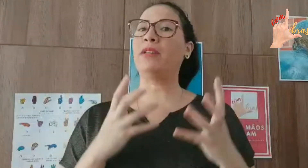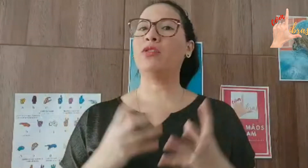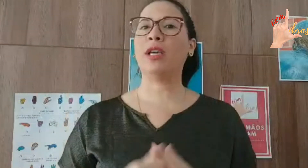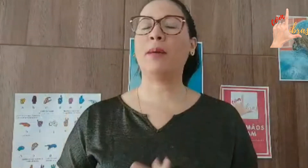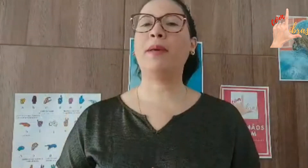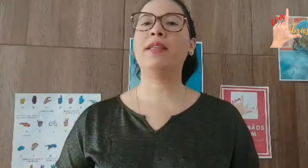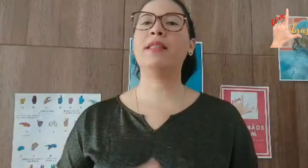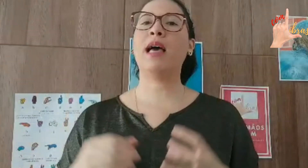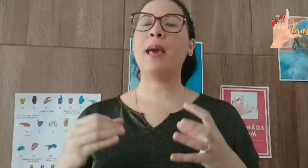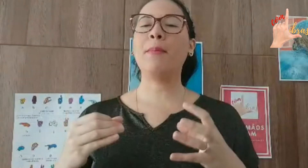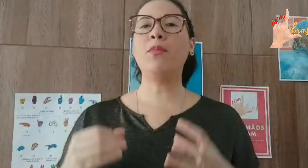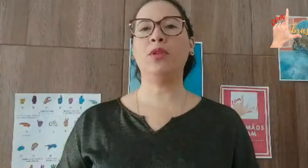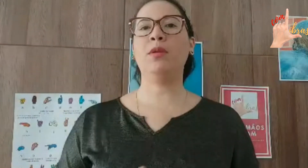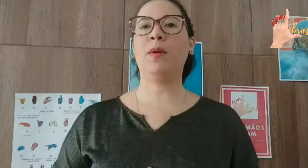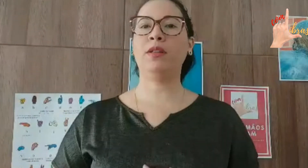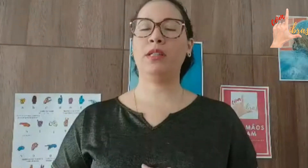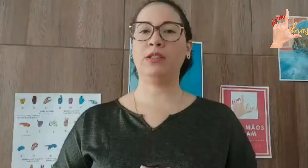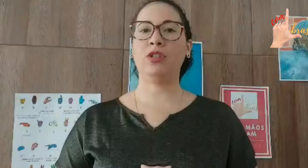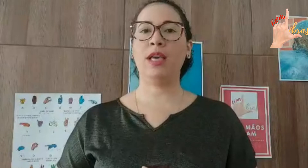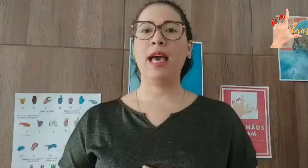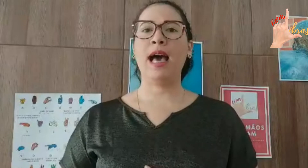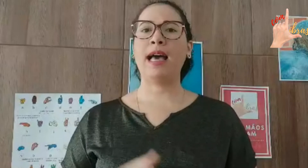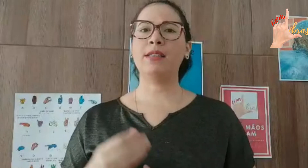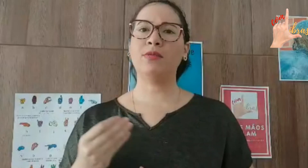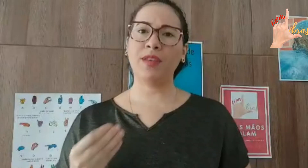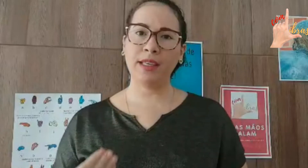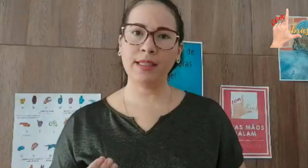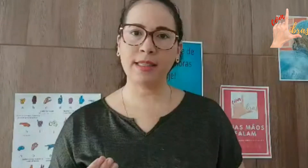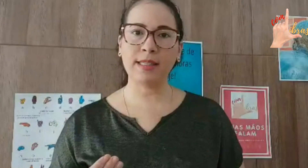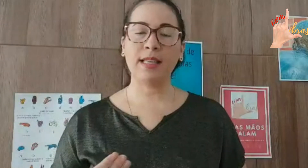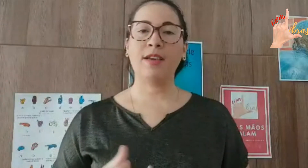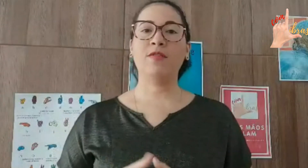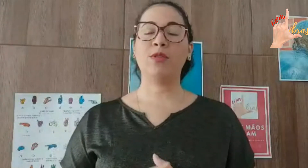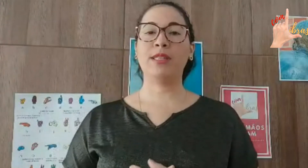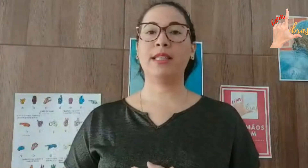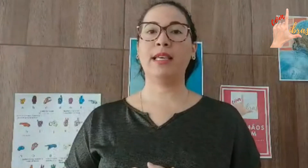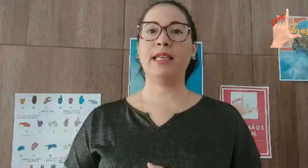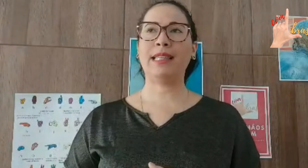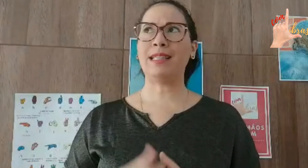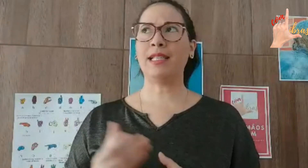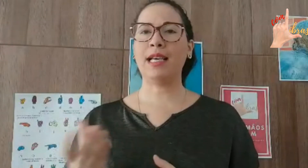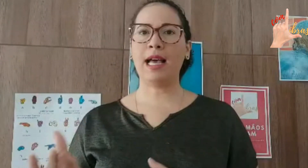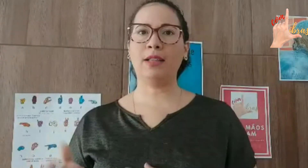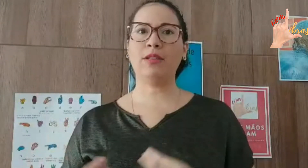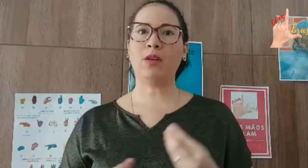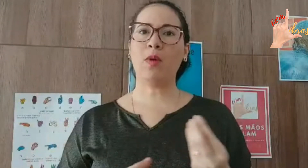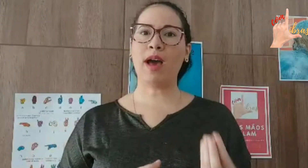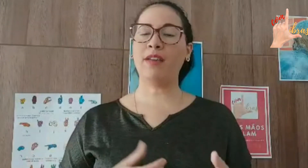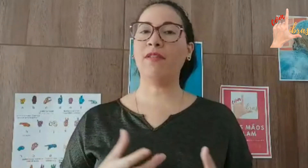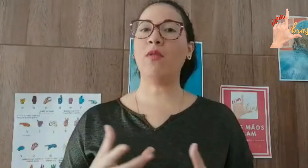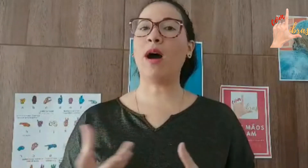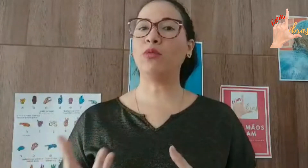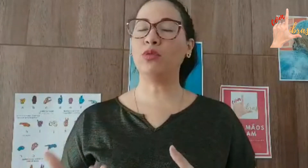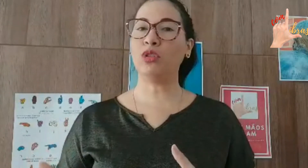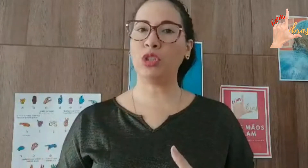de cabeça é muito importante. Às vezes, você tá zangado, tá com raiva ou algo do